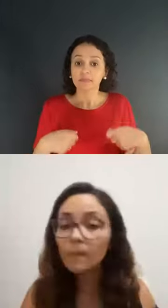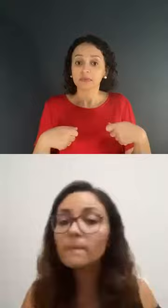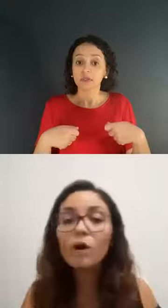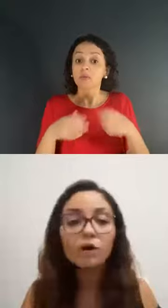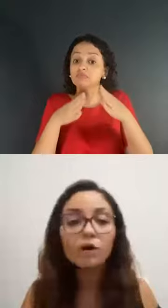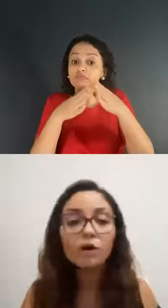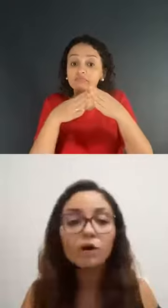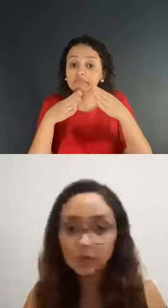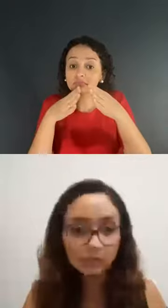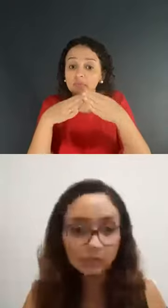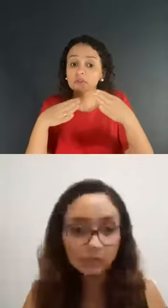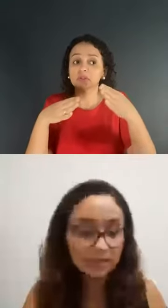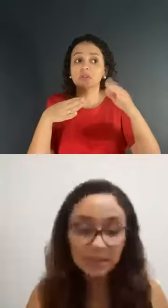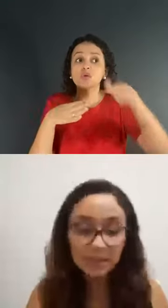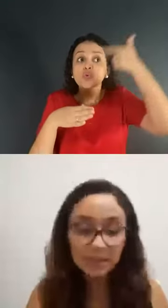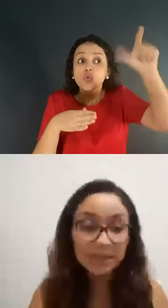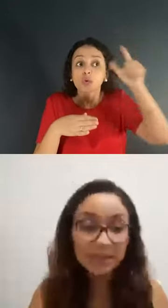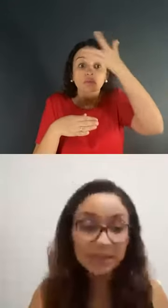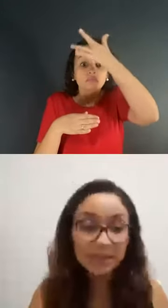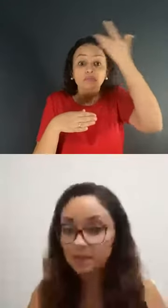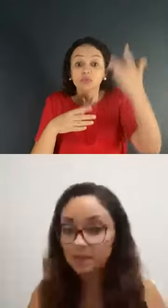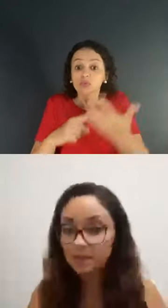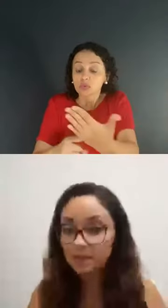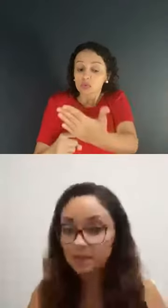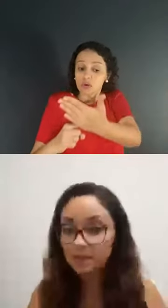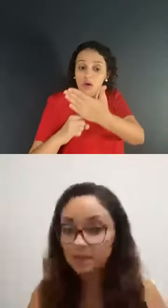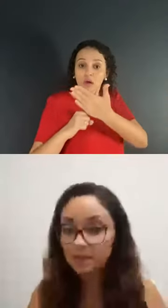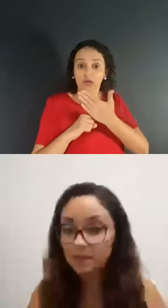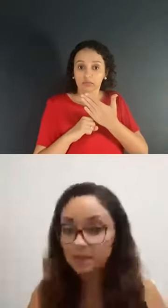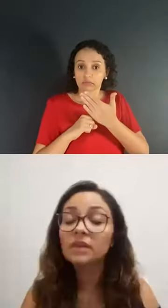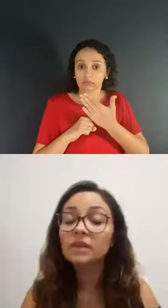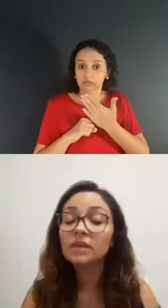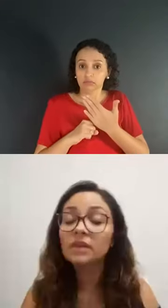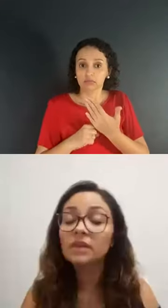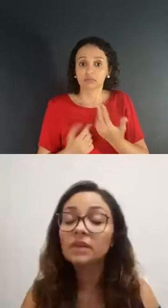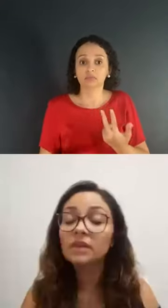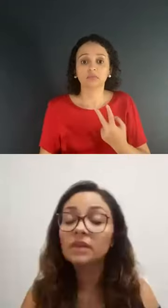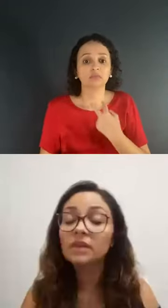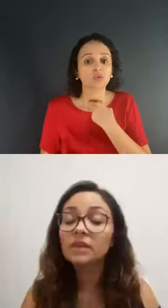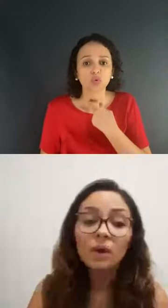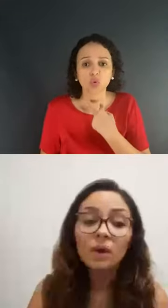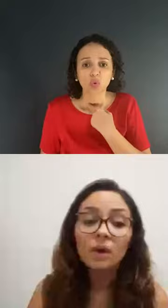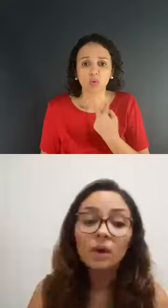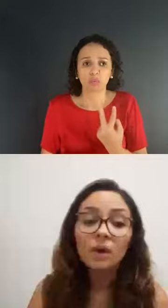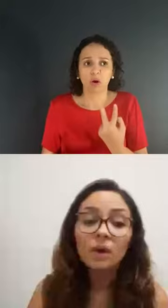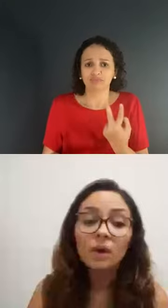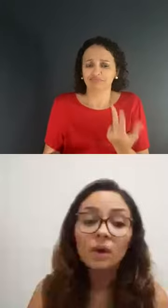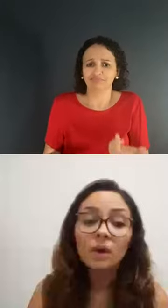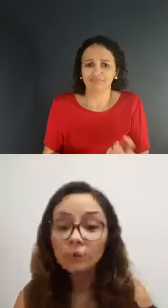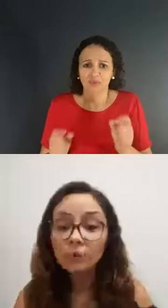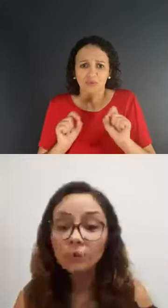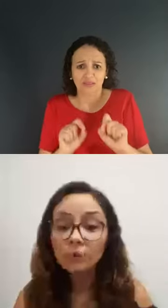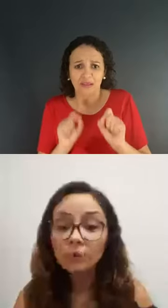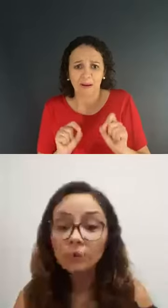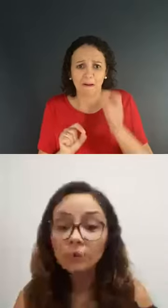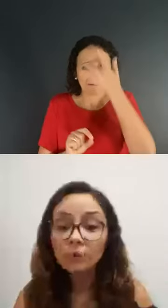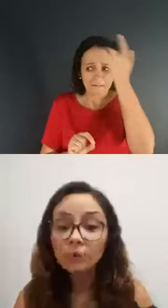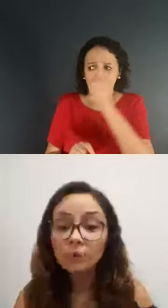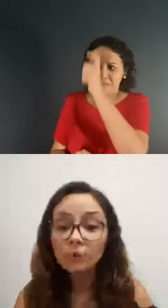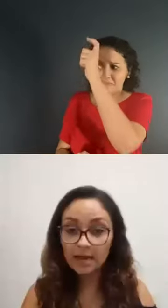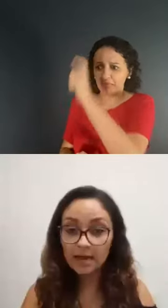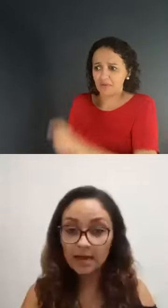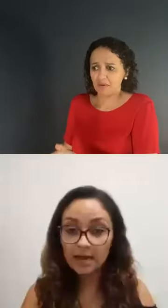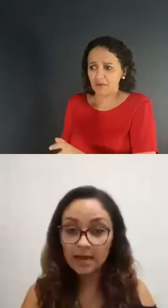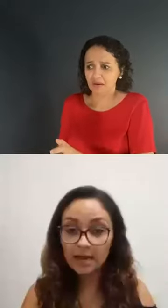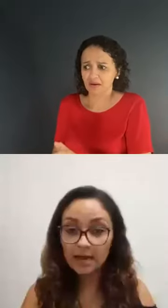que você não pode deixar isso acontecer de maneira nenhuma. Que é chutar, alguém começa a proibir a outra de sair